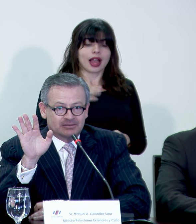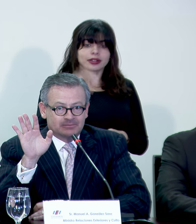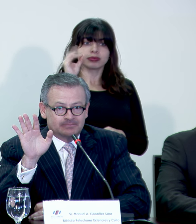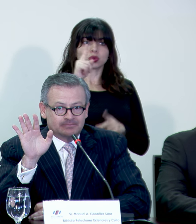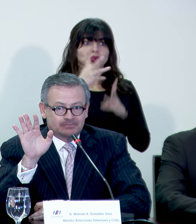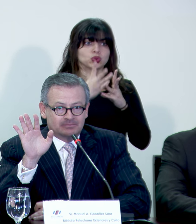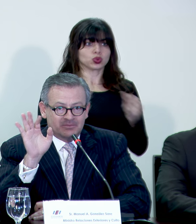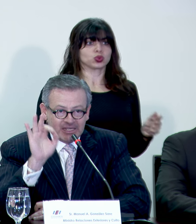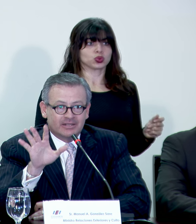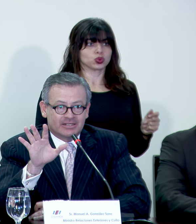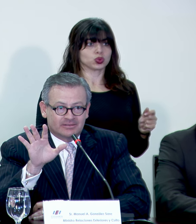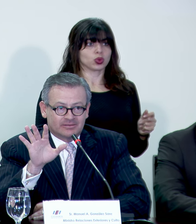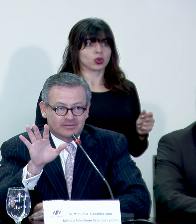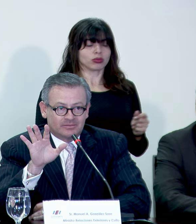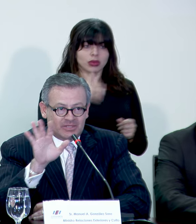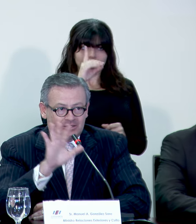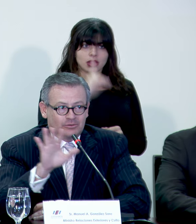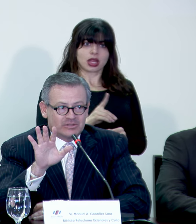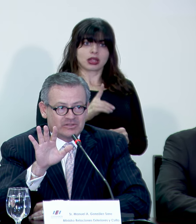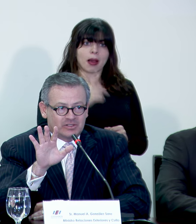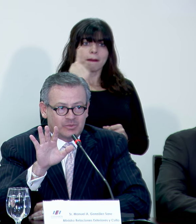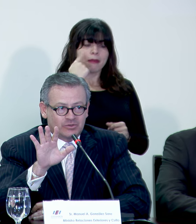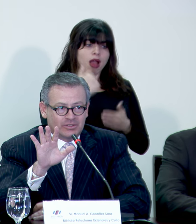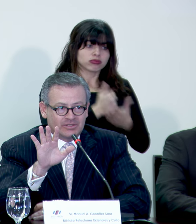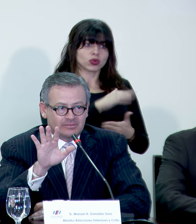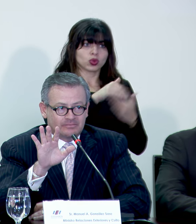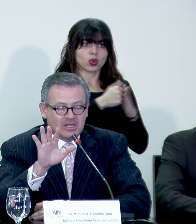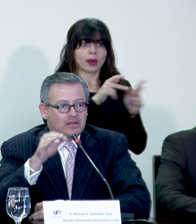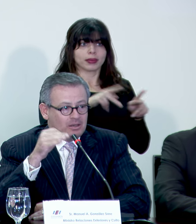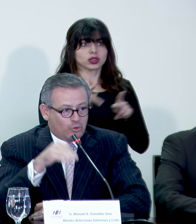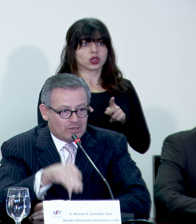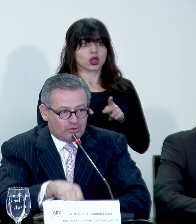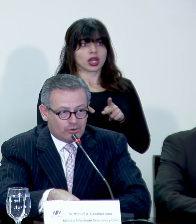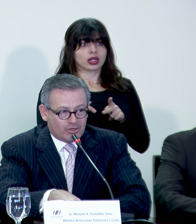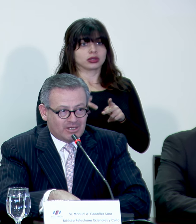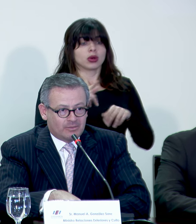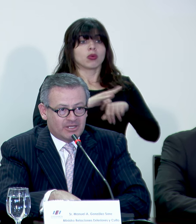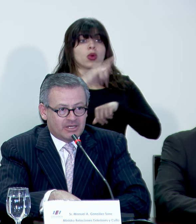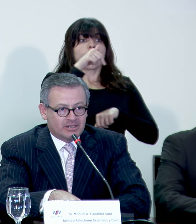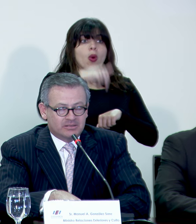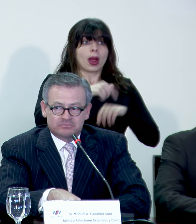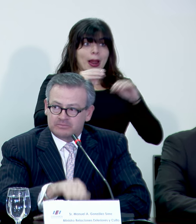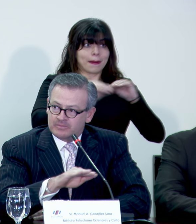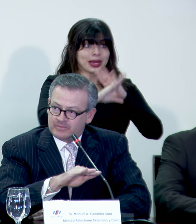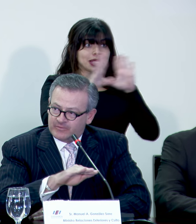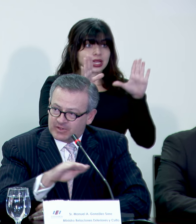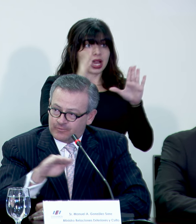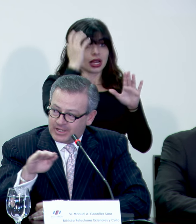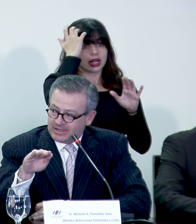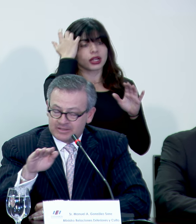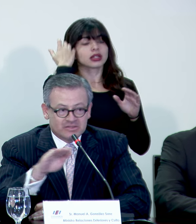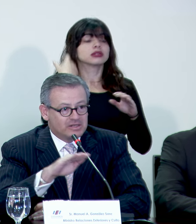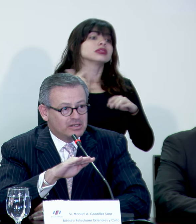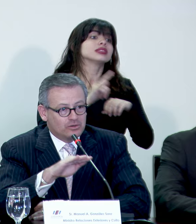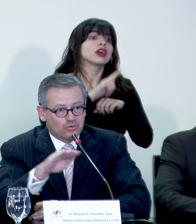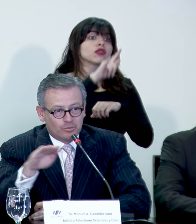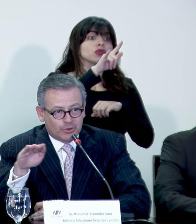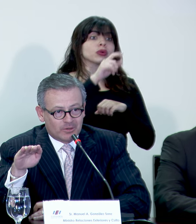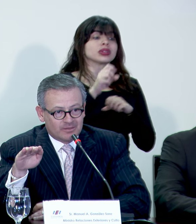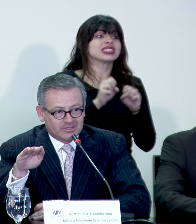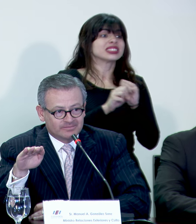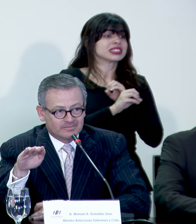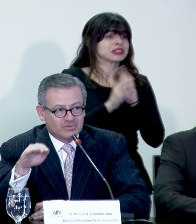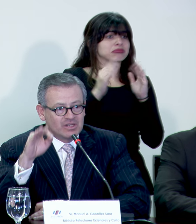salida digna para todas estas personas. El vuelo de hoy en la mañana se fue sin